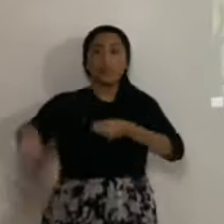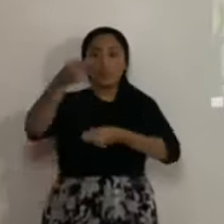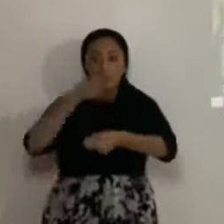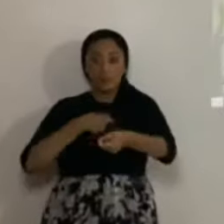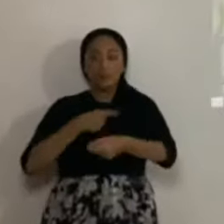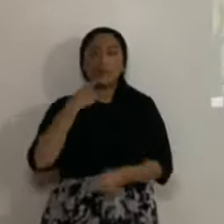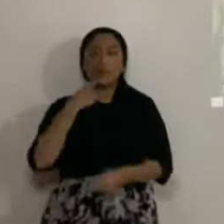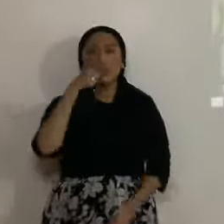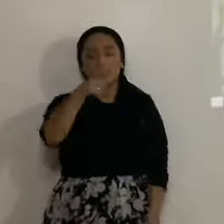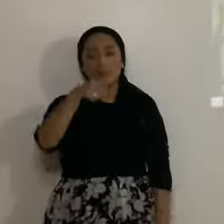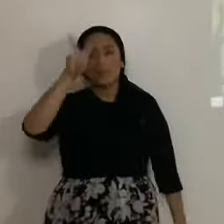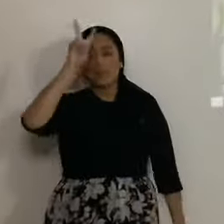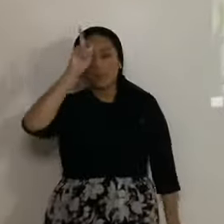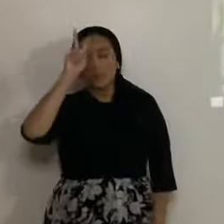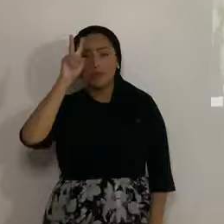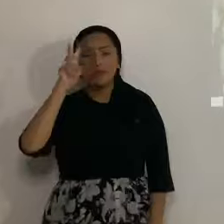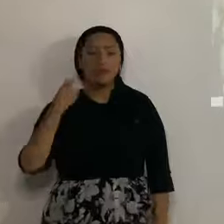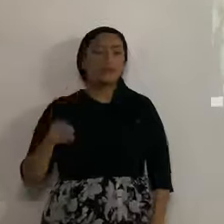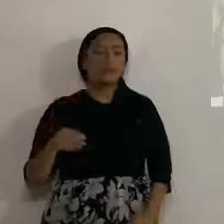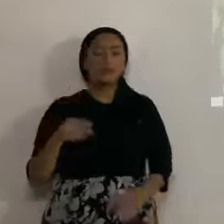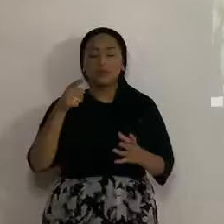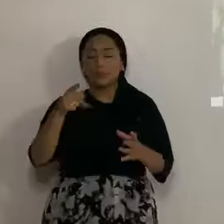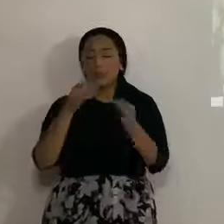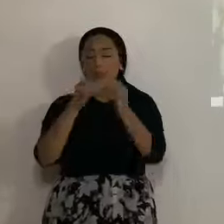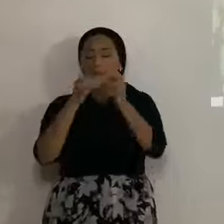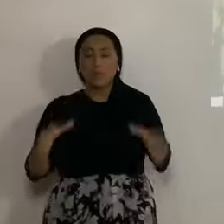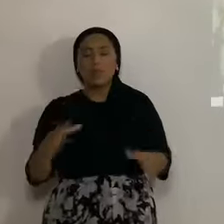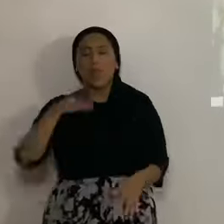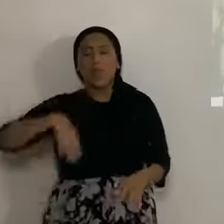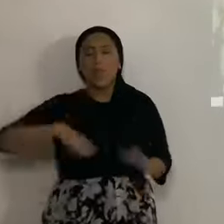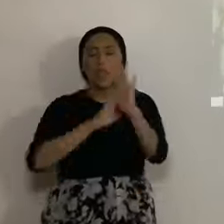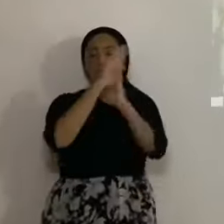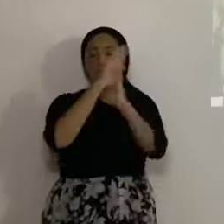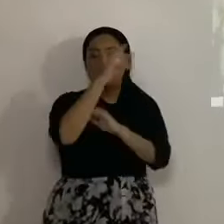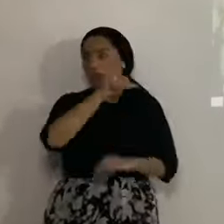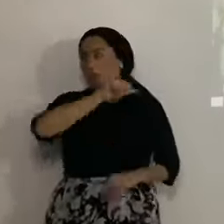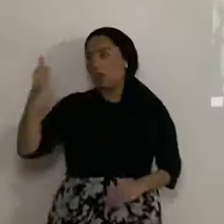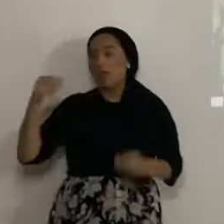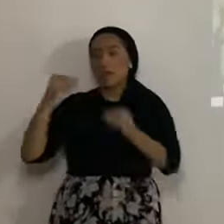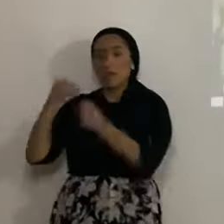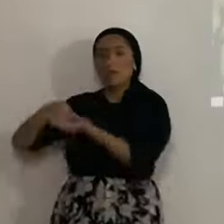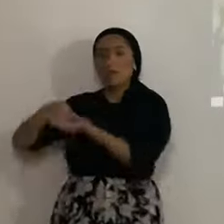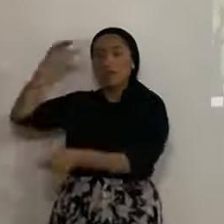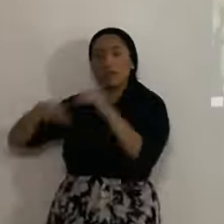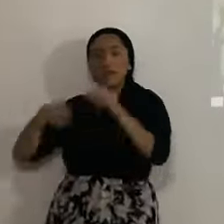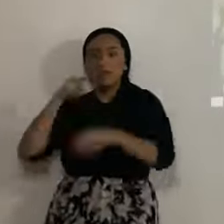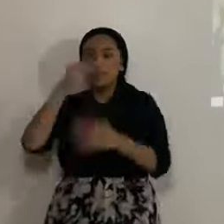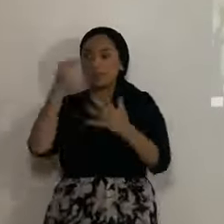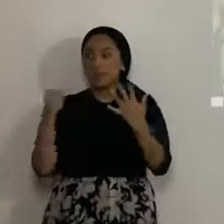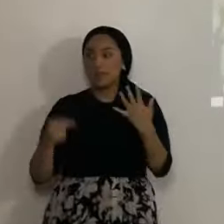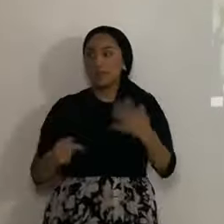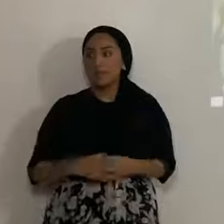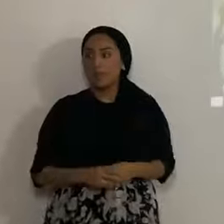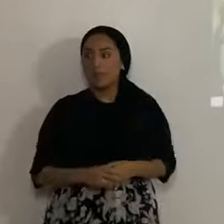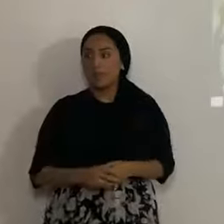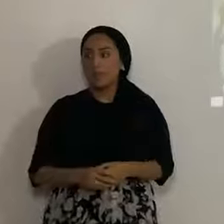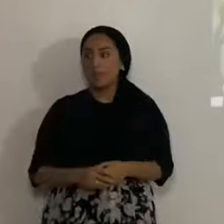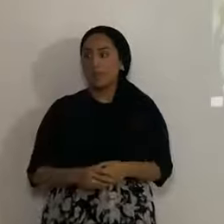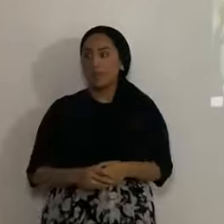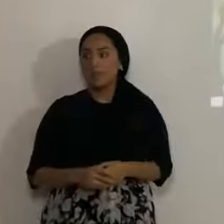dice eres un inútil, no sirves para nada, eres un pobre, no has podido superar, mira el otro gana más que tú, etcétera, etcétera, ni siquiera